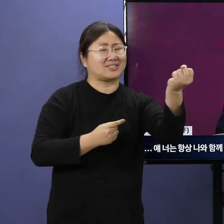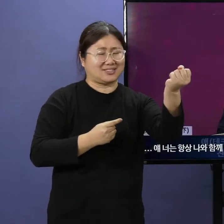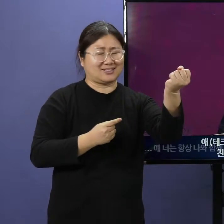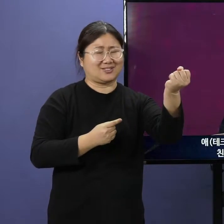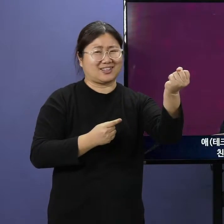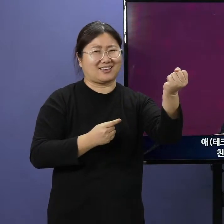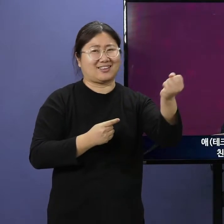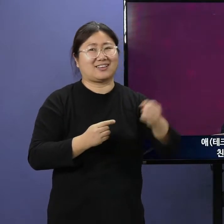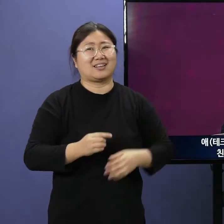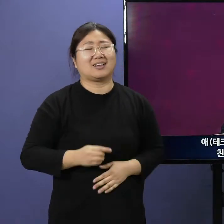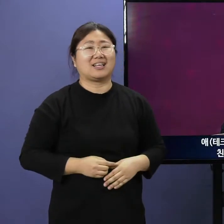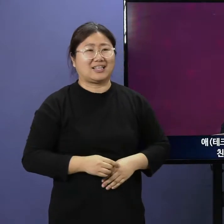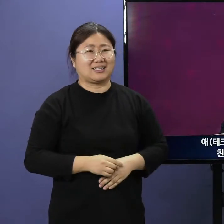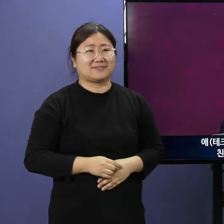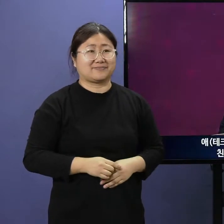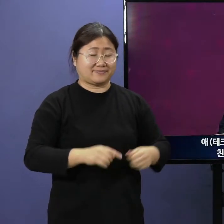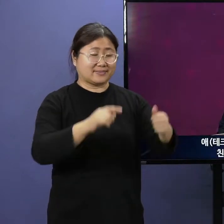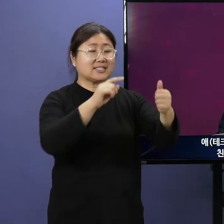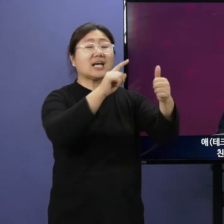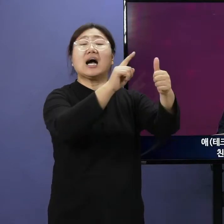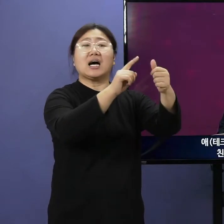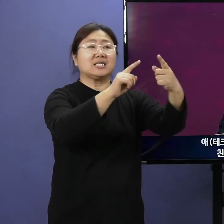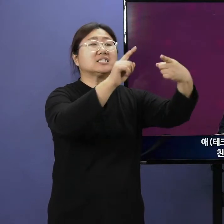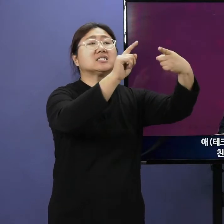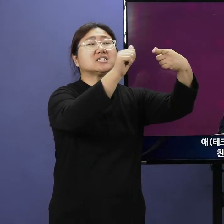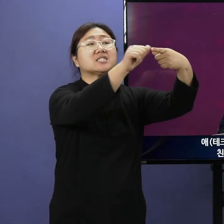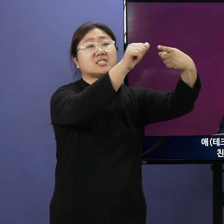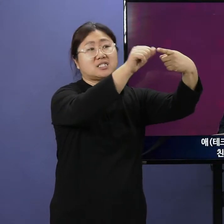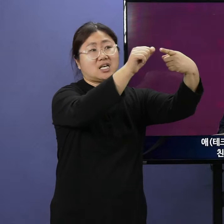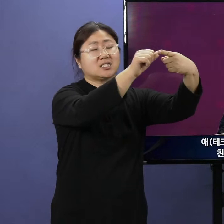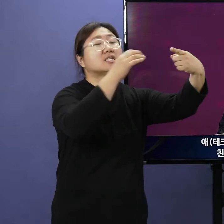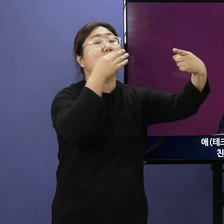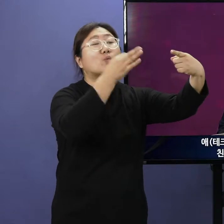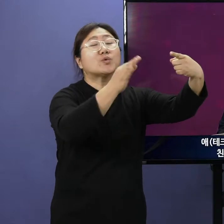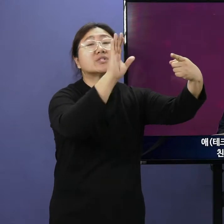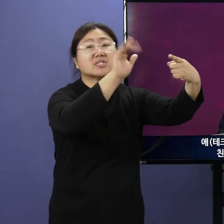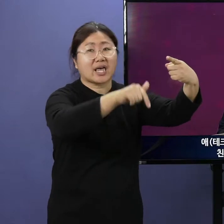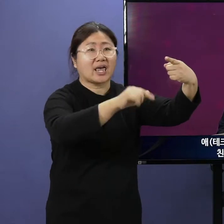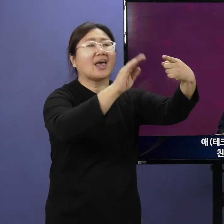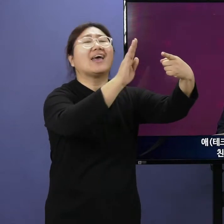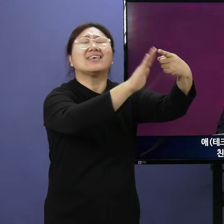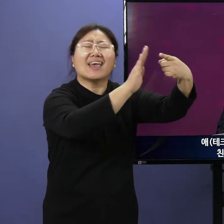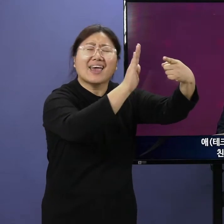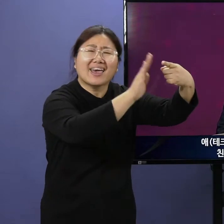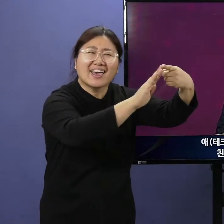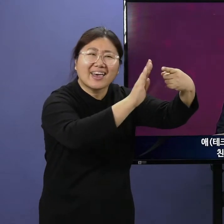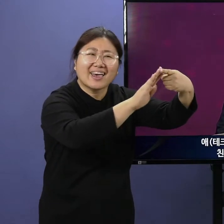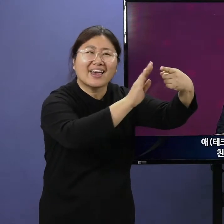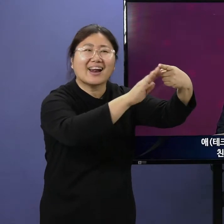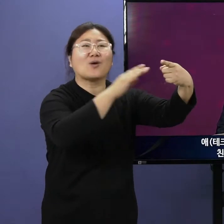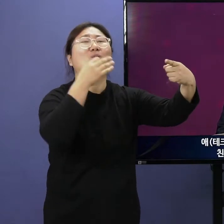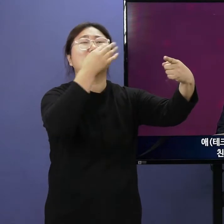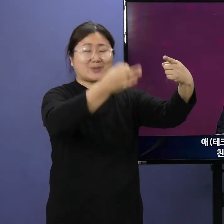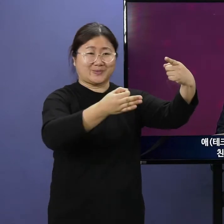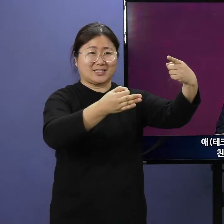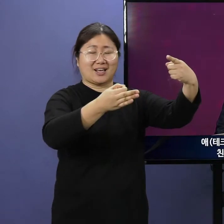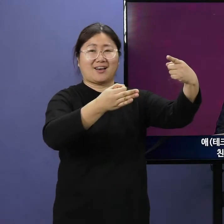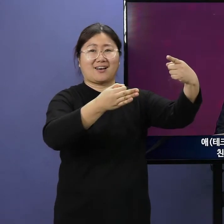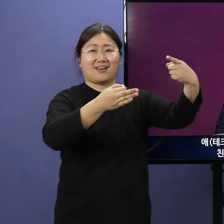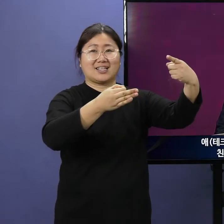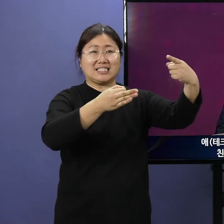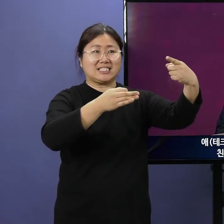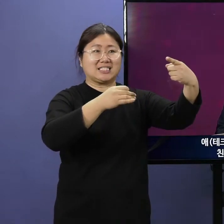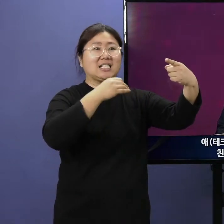때 예, 예 이렇게 부릅니다. 이 예라고 번역된